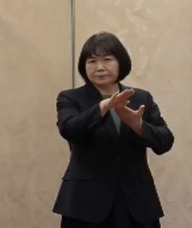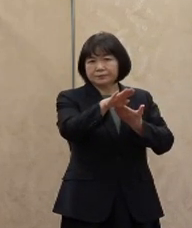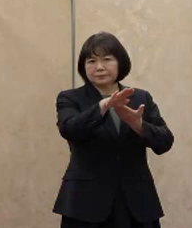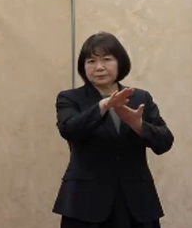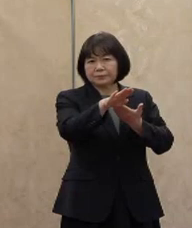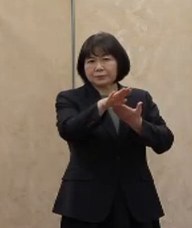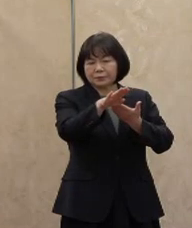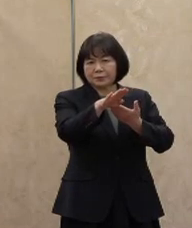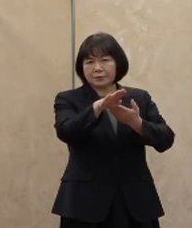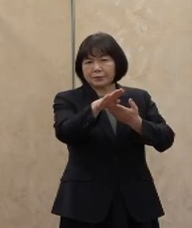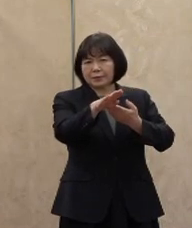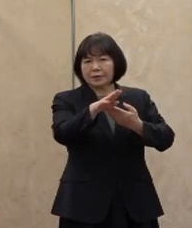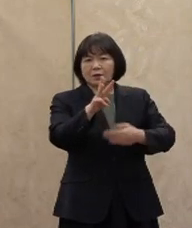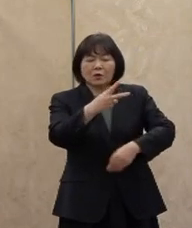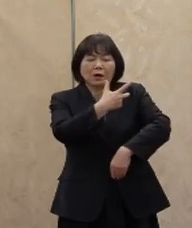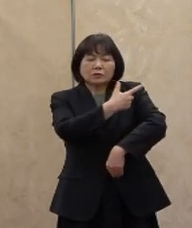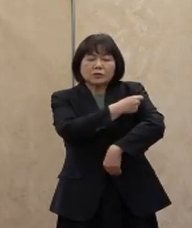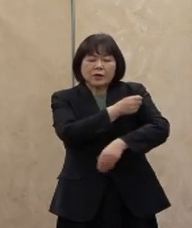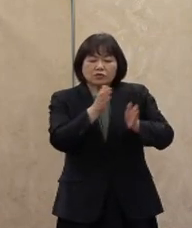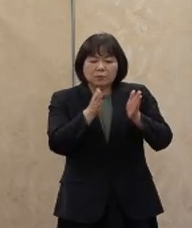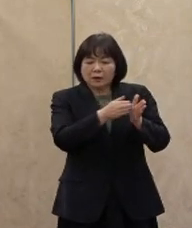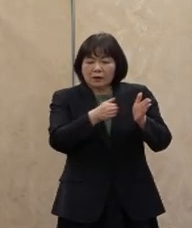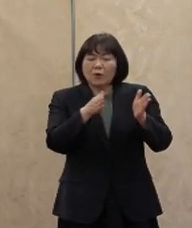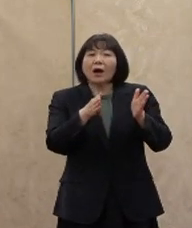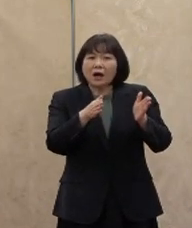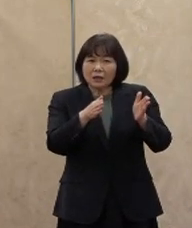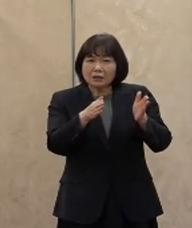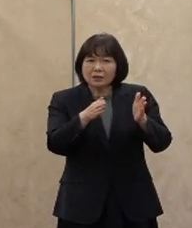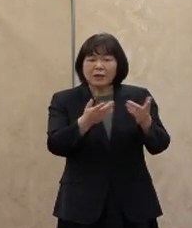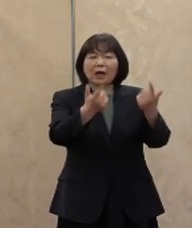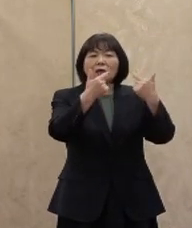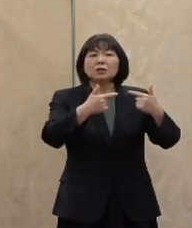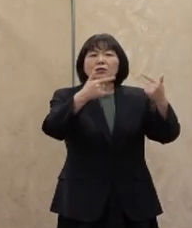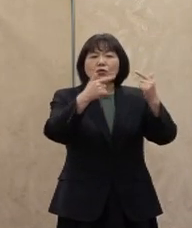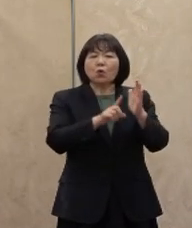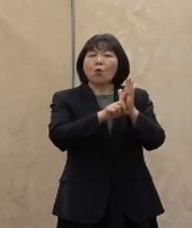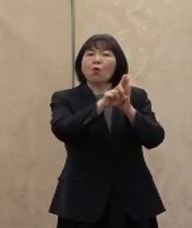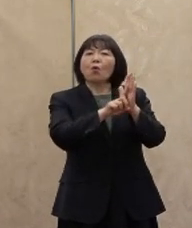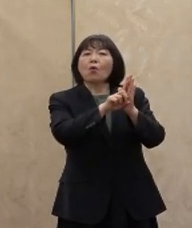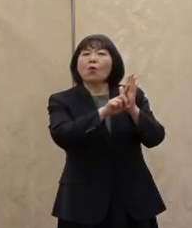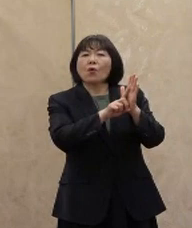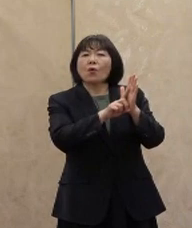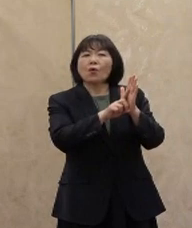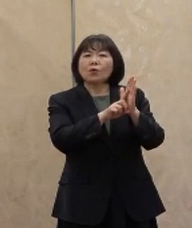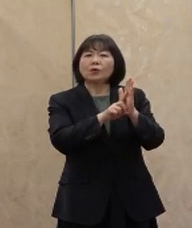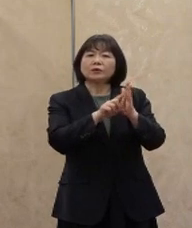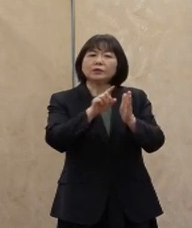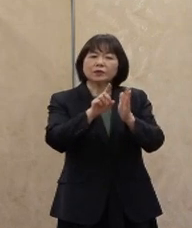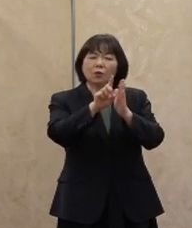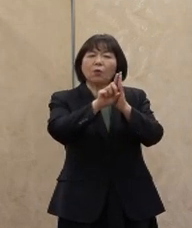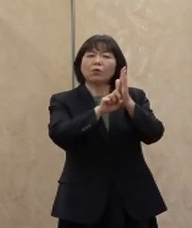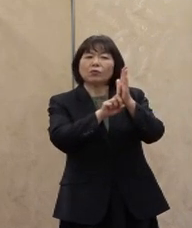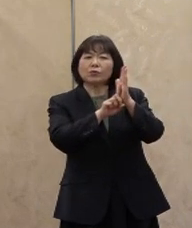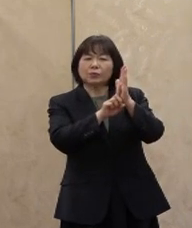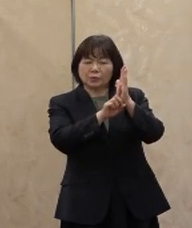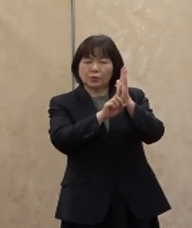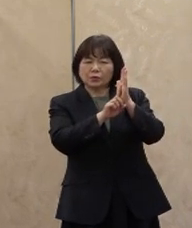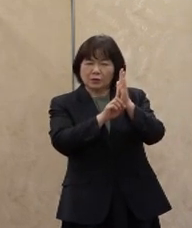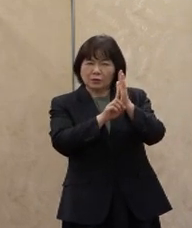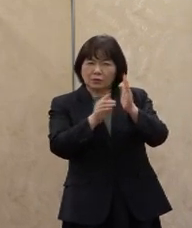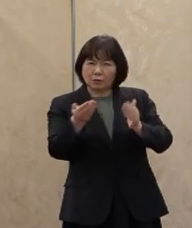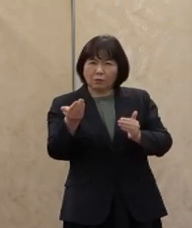その接種までマイナス70度からこう常温というか、それに、まあ、溶かしてですね、それから